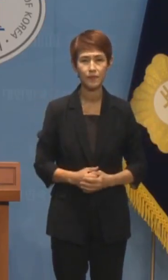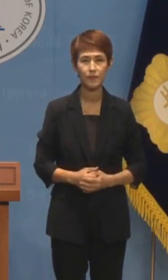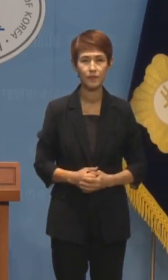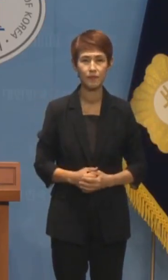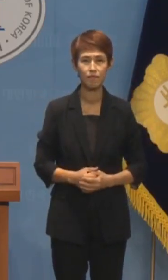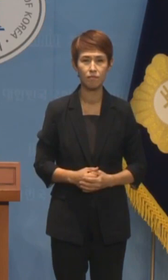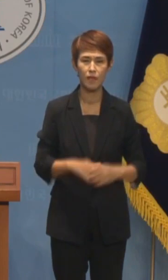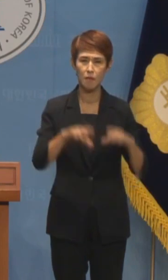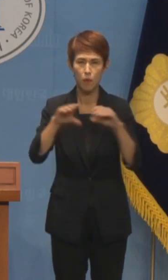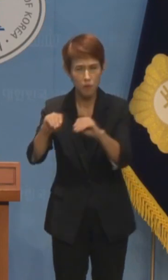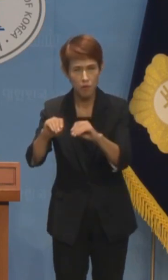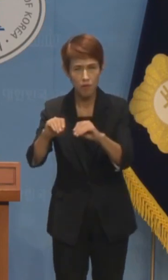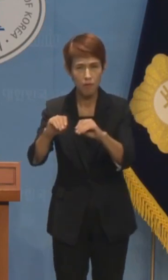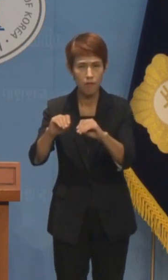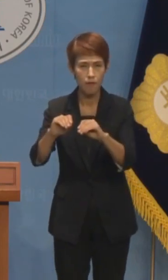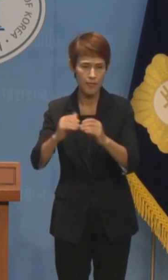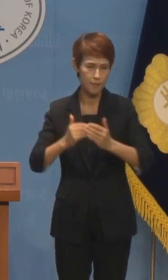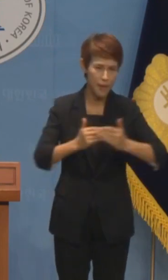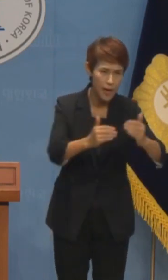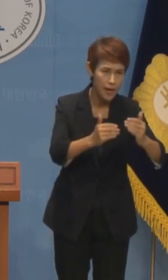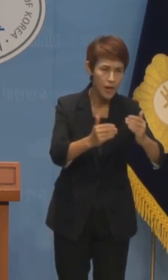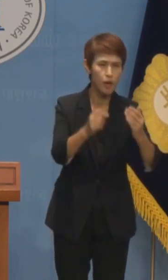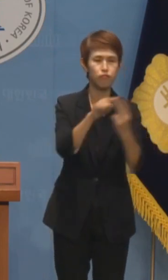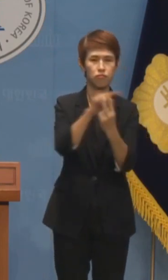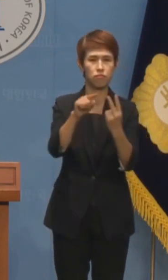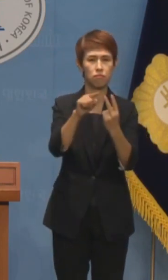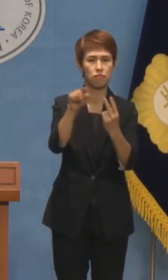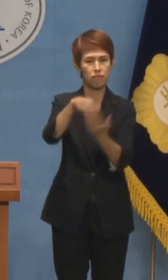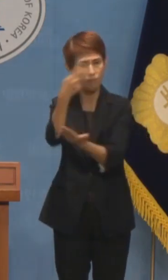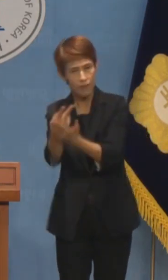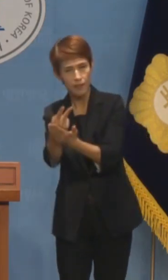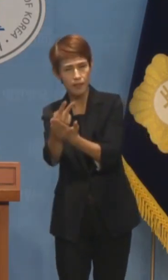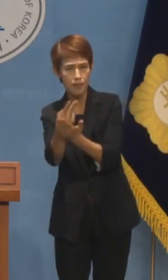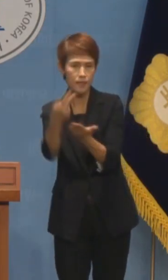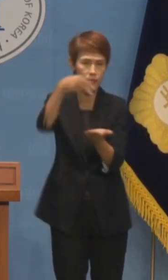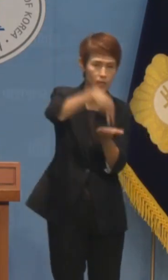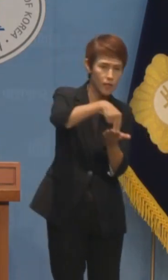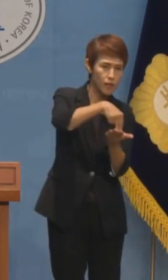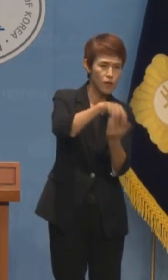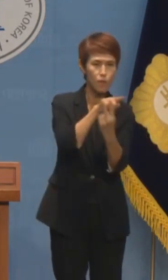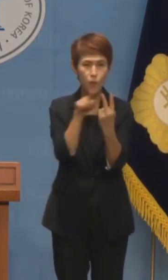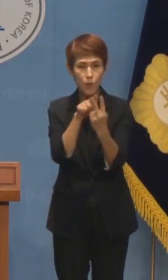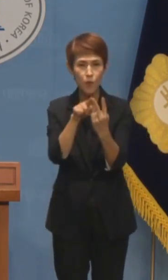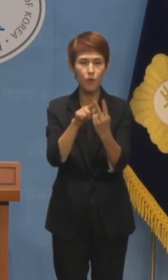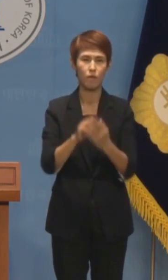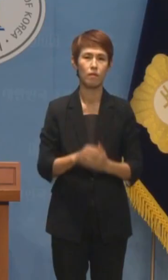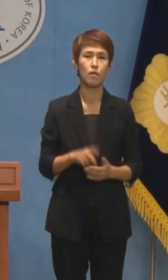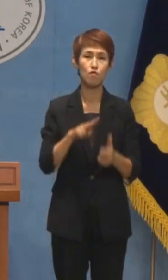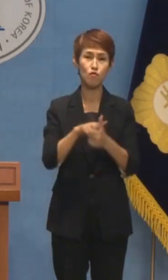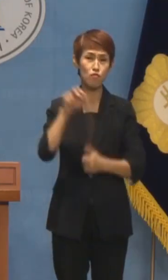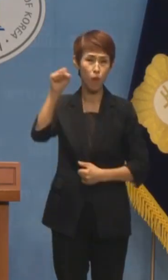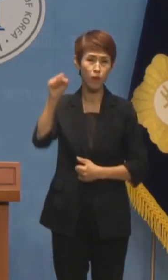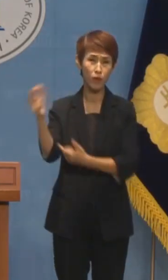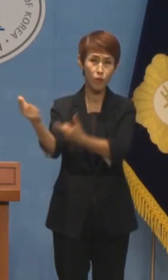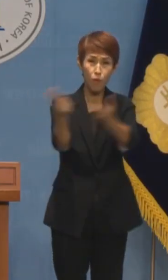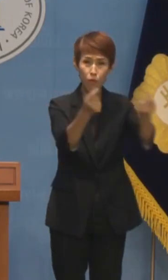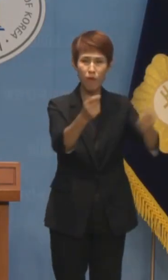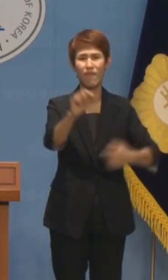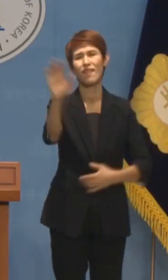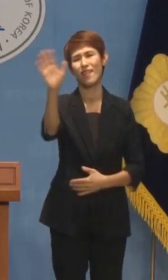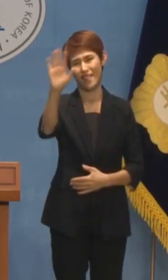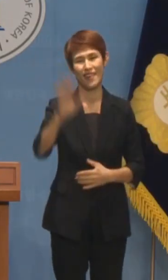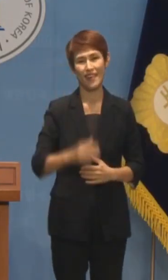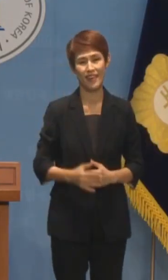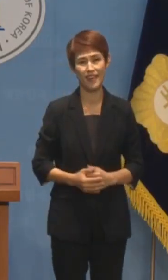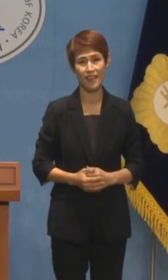멈출 것인가, 나아갈 것인가, 쓰러질 것인가, 일어날 것인가. 모든 후보가 똑같지 않습니다.